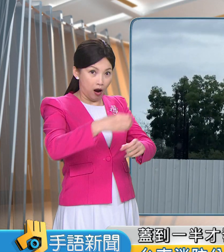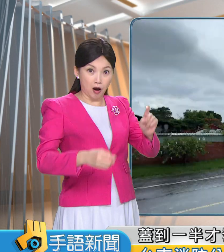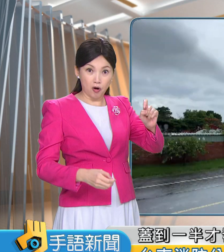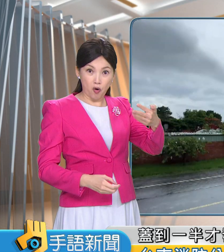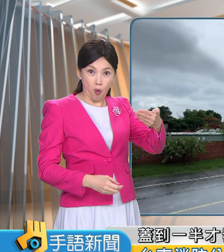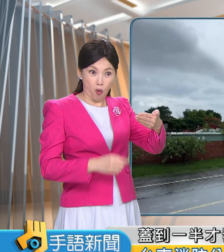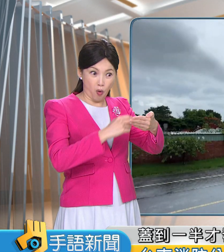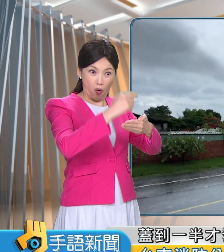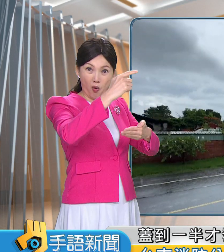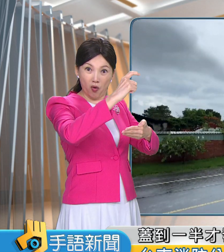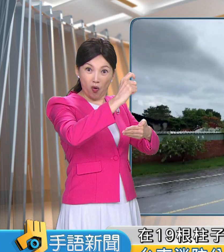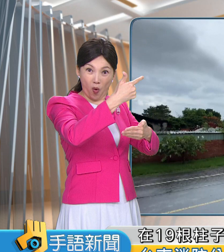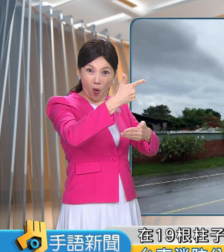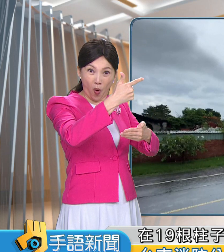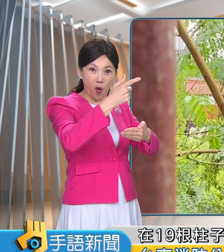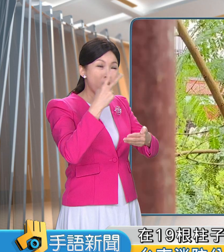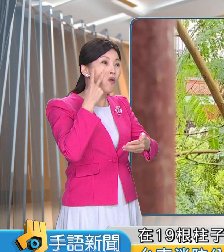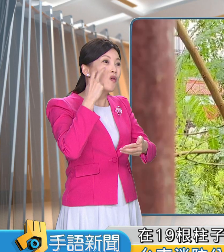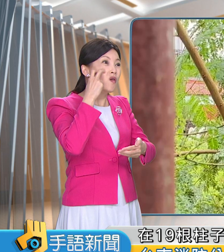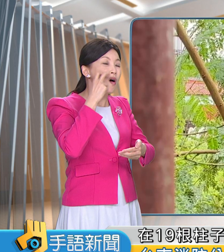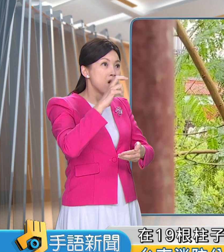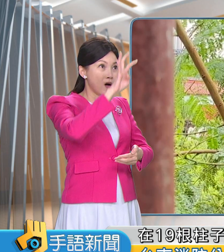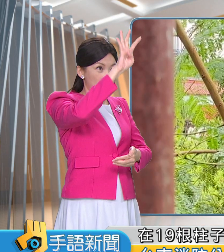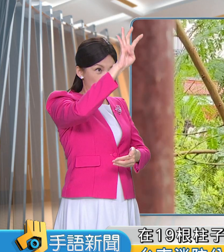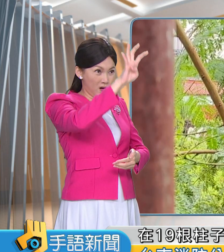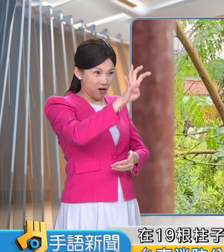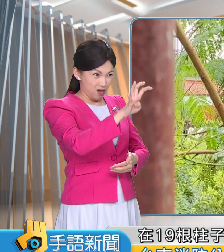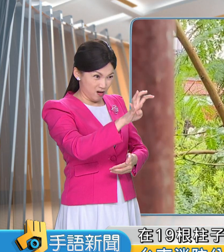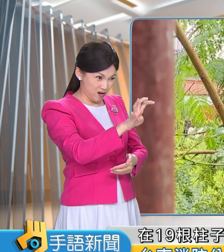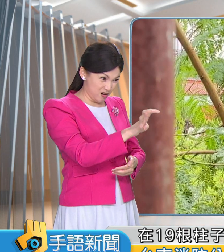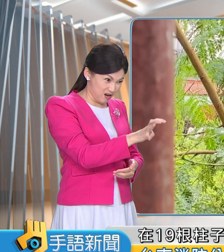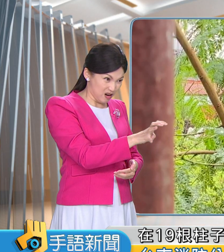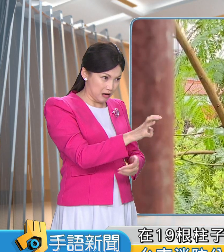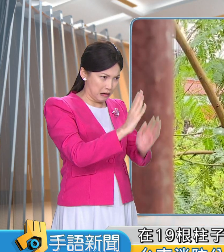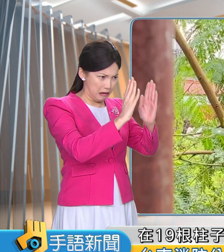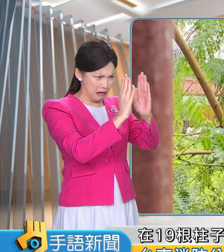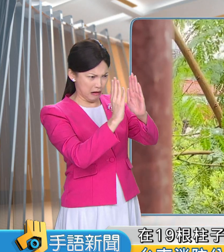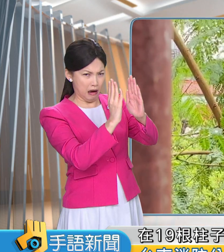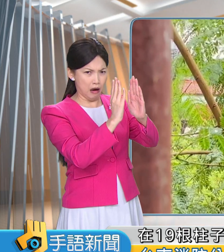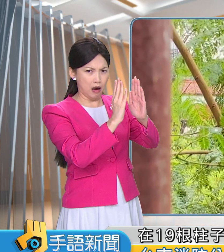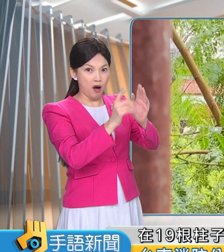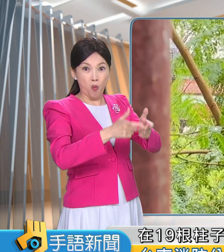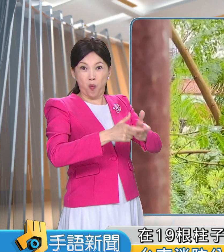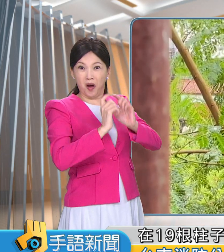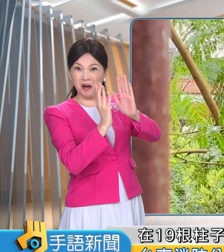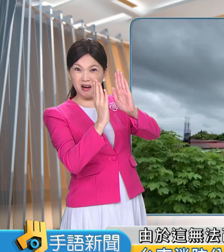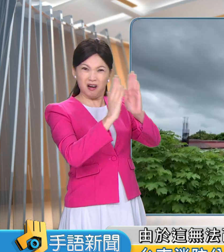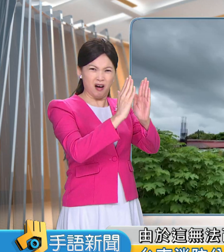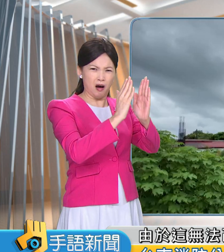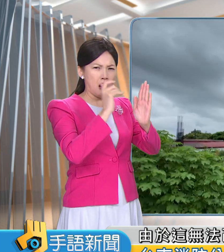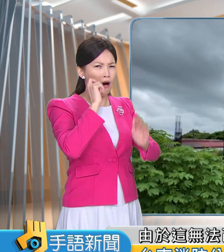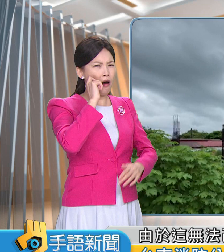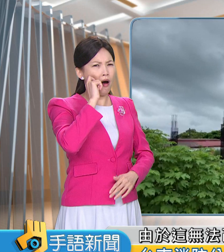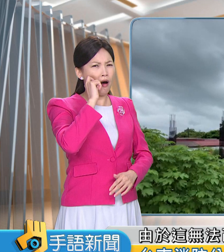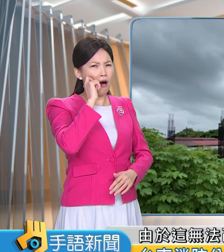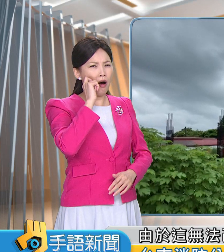发现，在19根柱子当中有16根歪了。由于这无法改